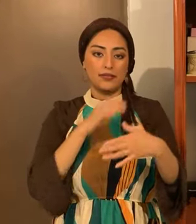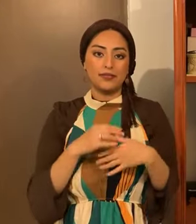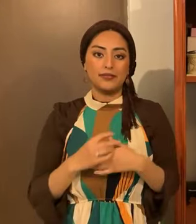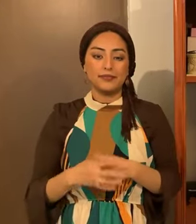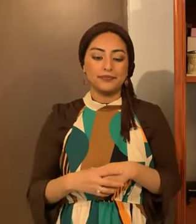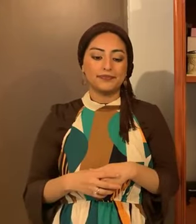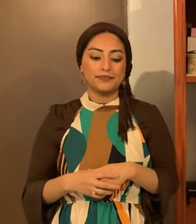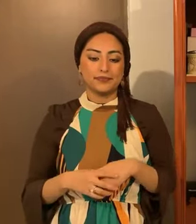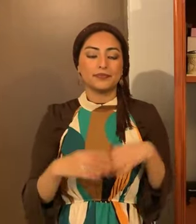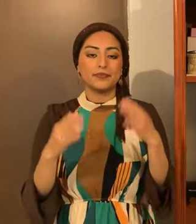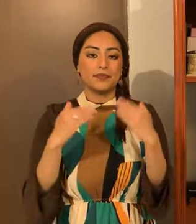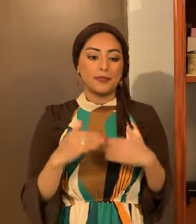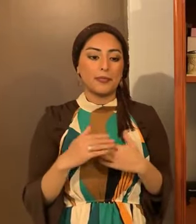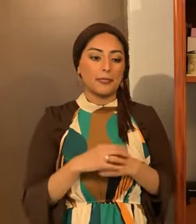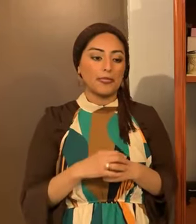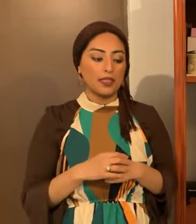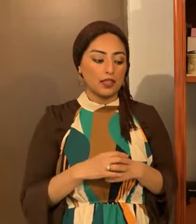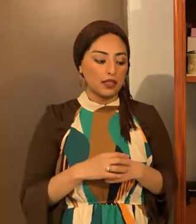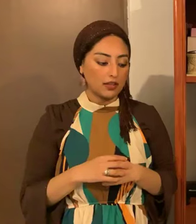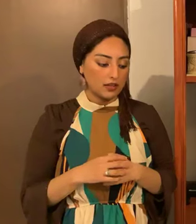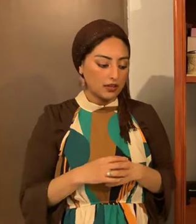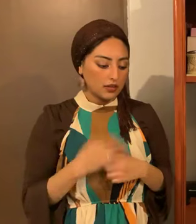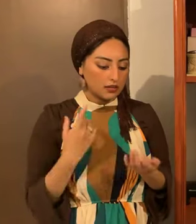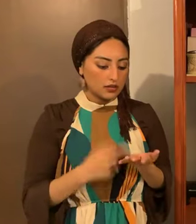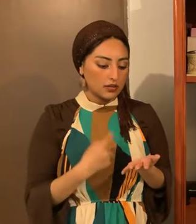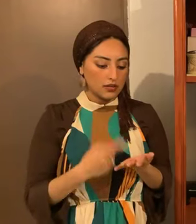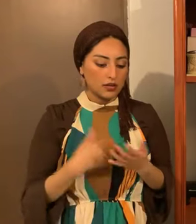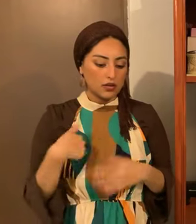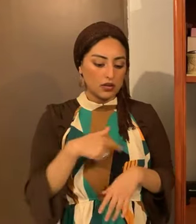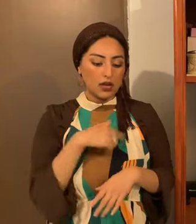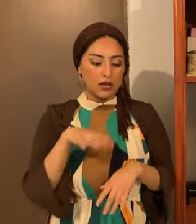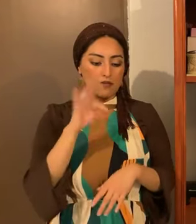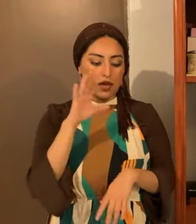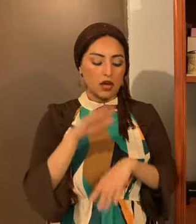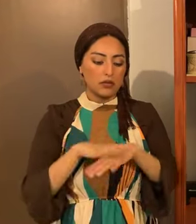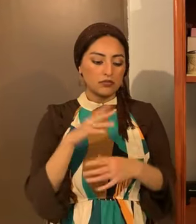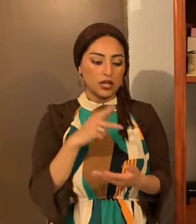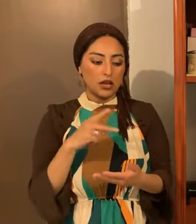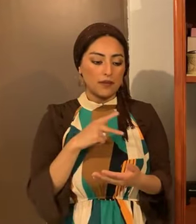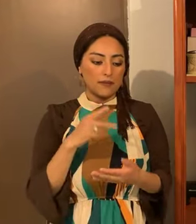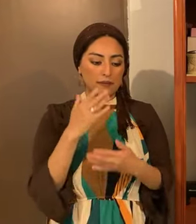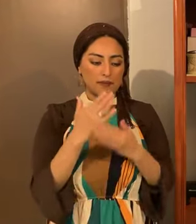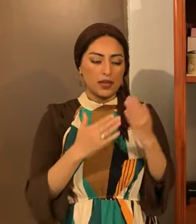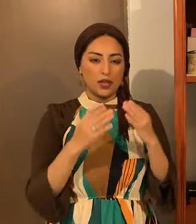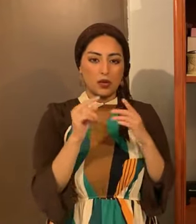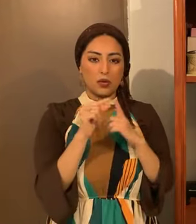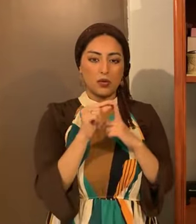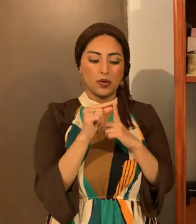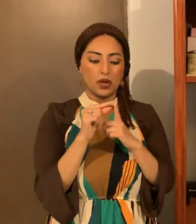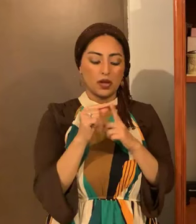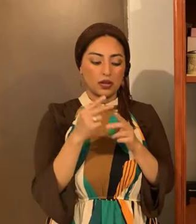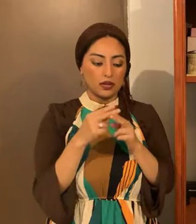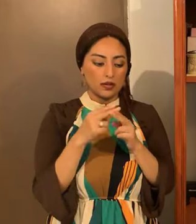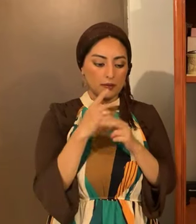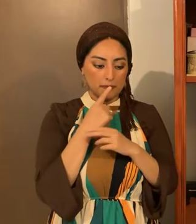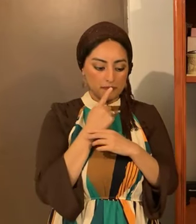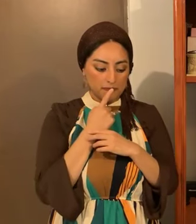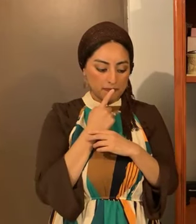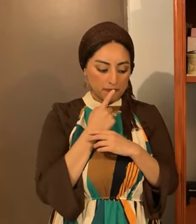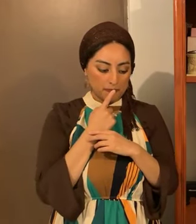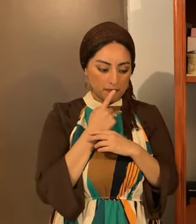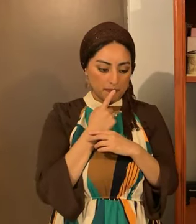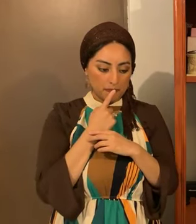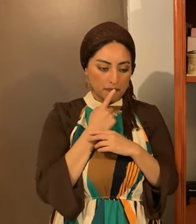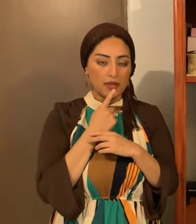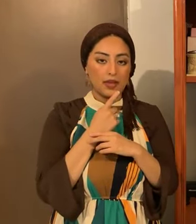Aleluya. Ahora también, por ejemplo, a veces encontramos en los salmos una palabra que se llama,